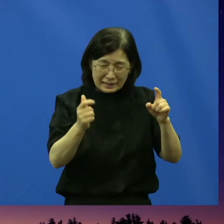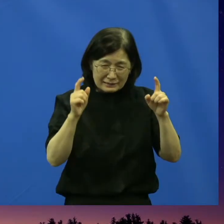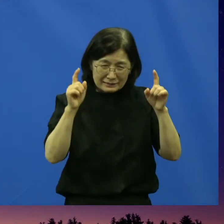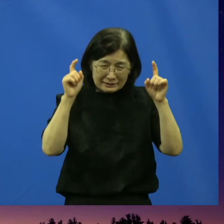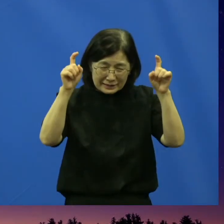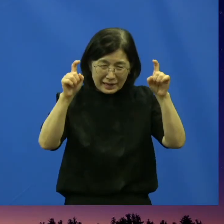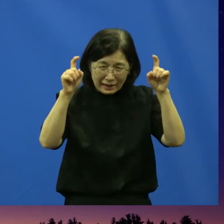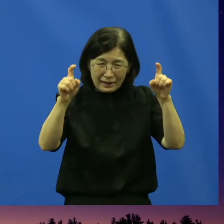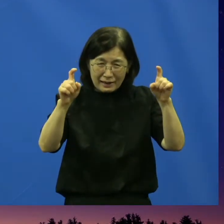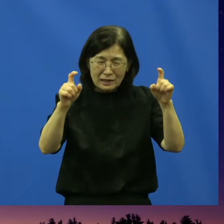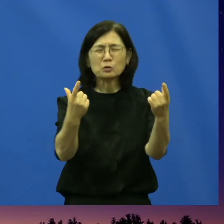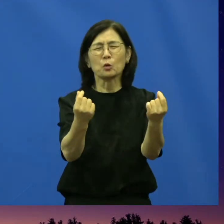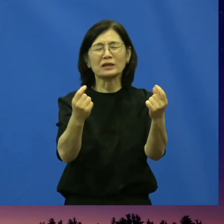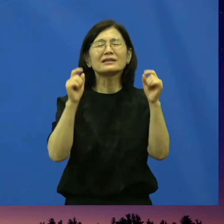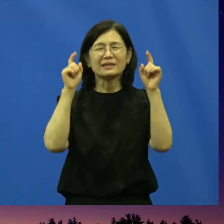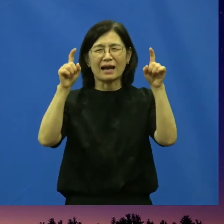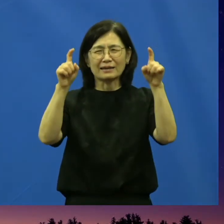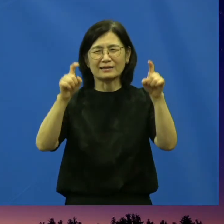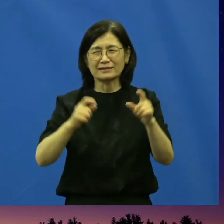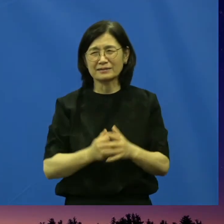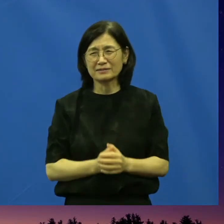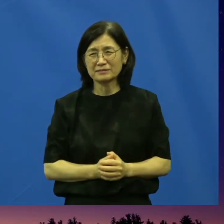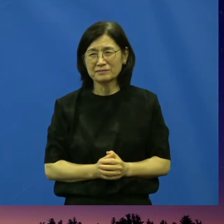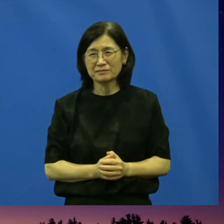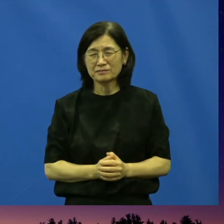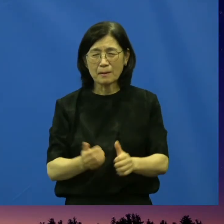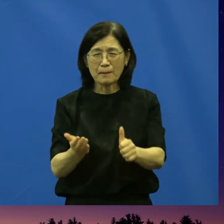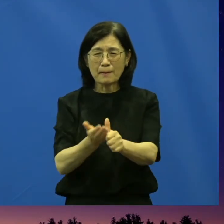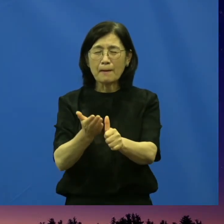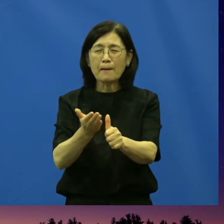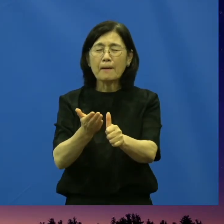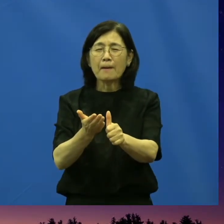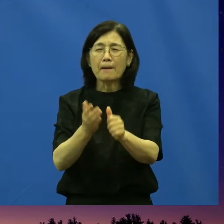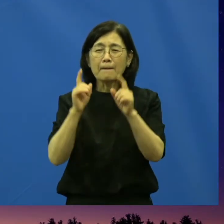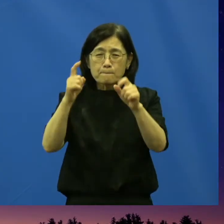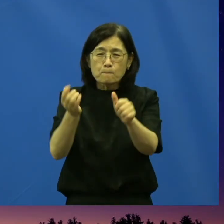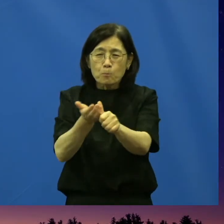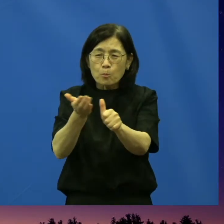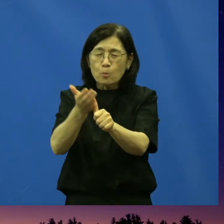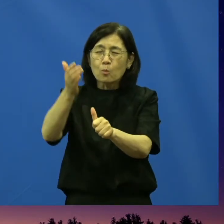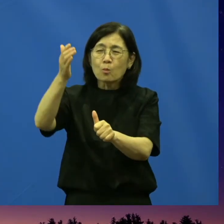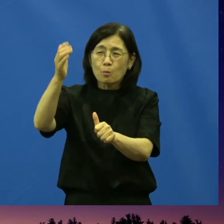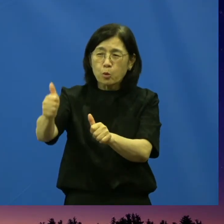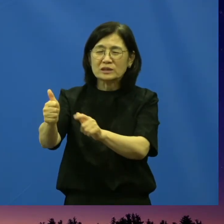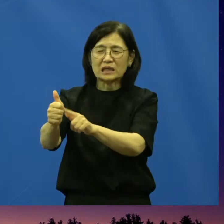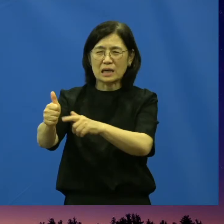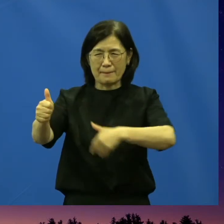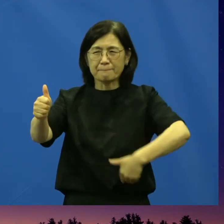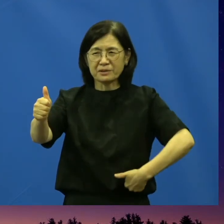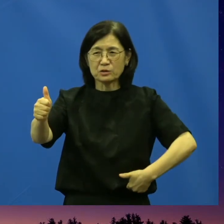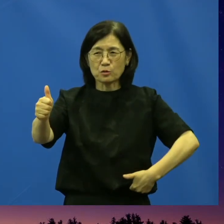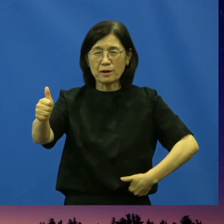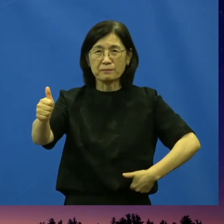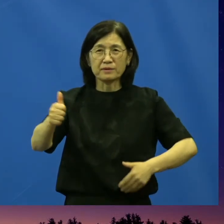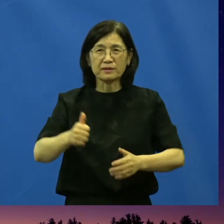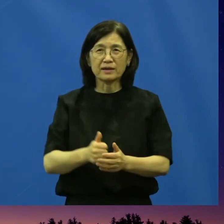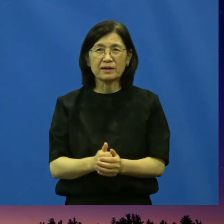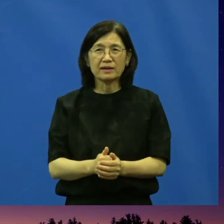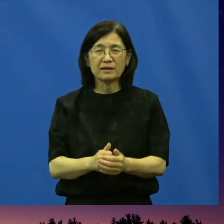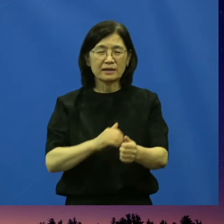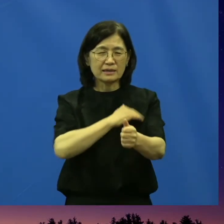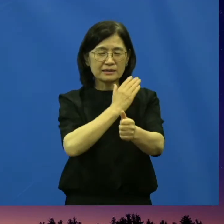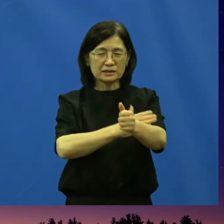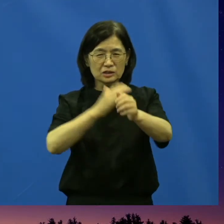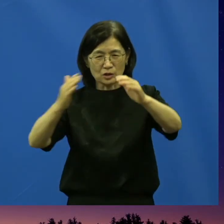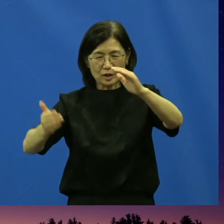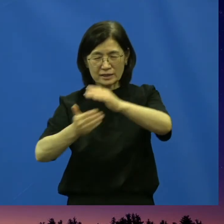거예요. 양은 양인데 뭐. 목자가 필요한 거예요. 목자가 필요한 거예요. 여러분, 전능하신 목자의